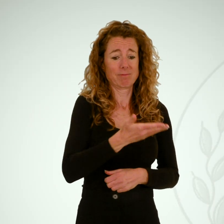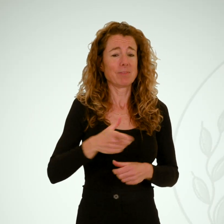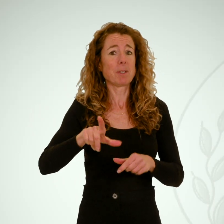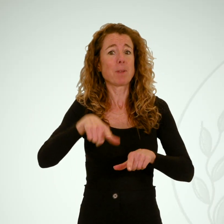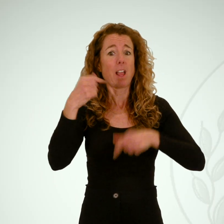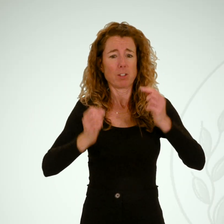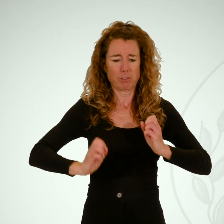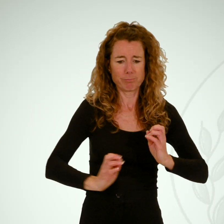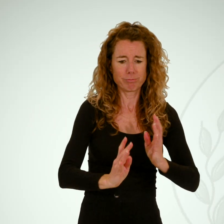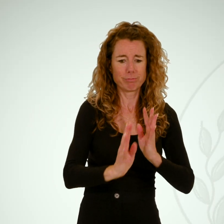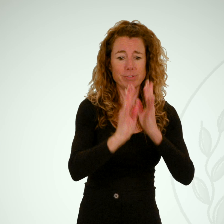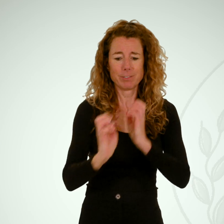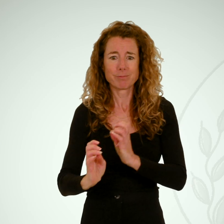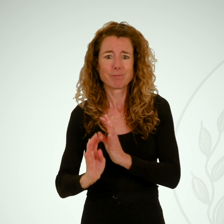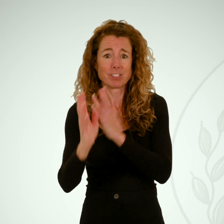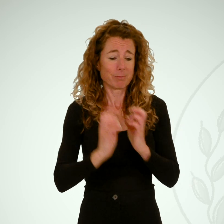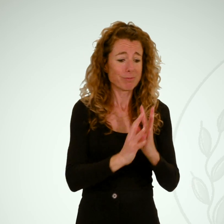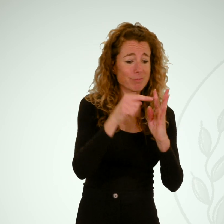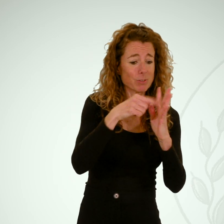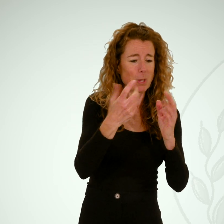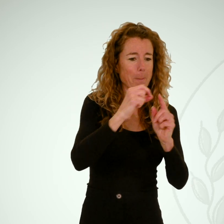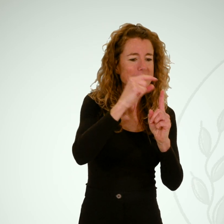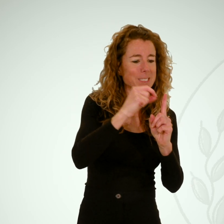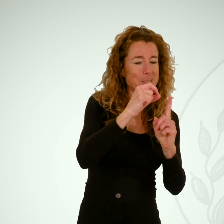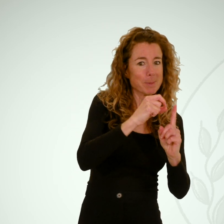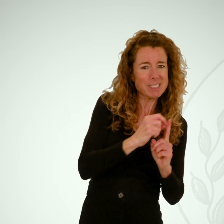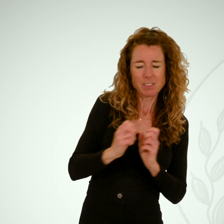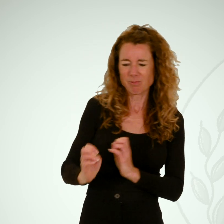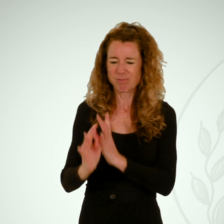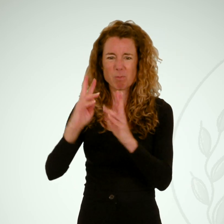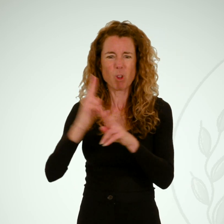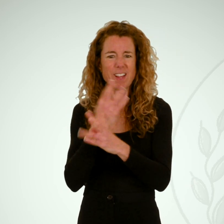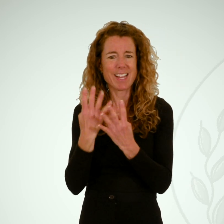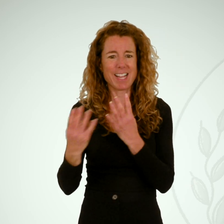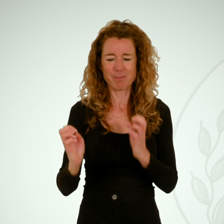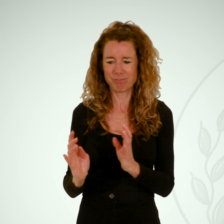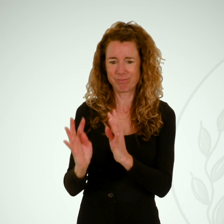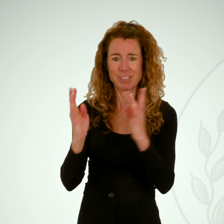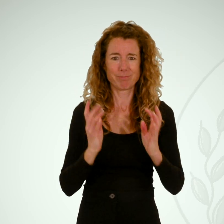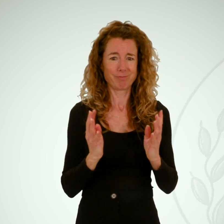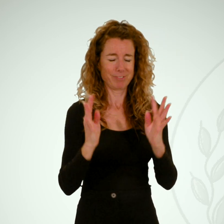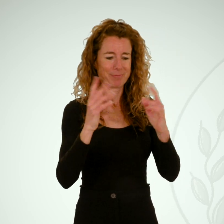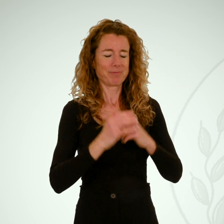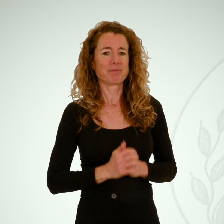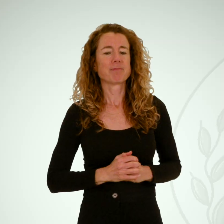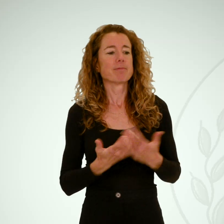Les plantes poussent, elles produisent les épis et la mauvaise herbe paraît aussi.